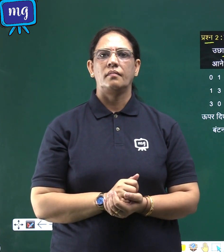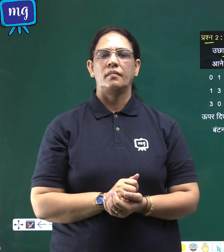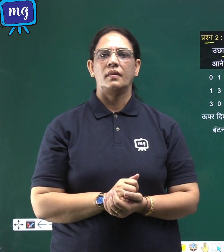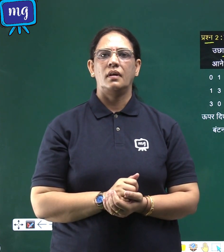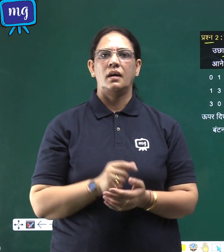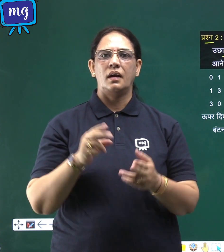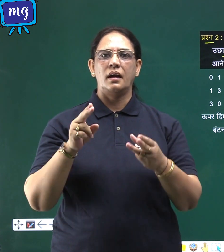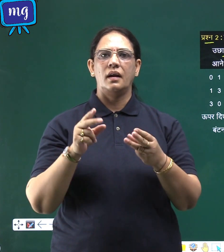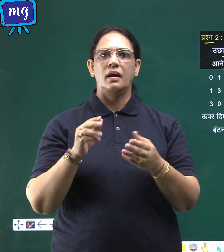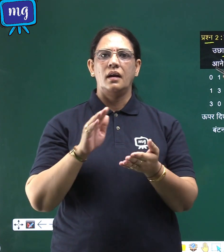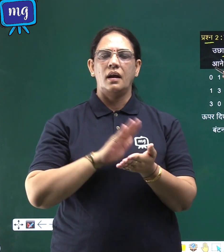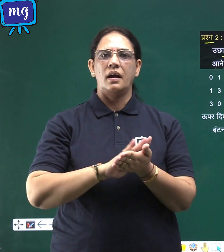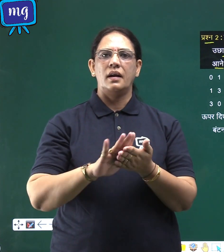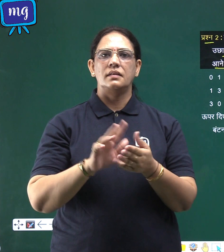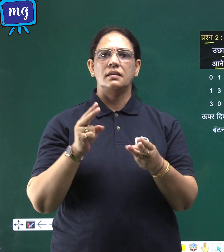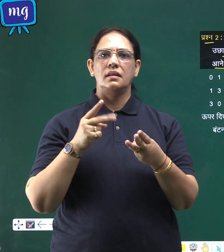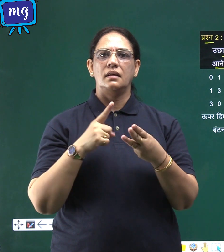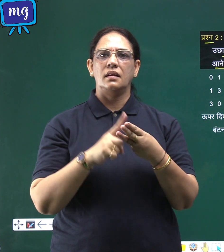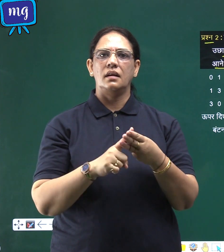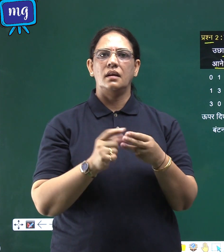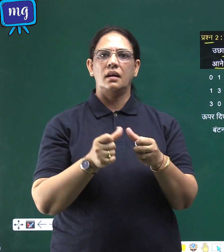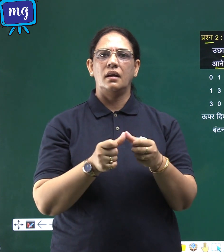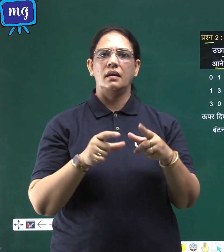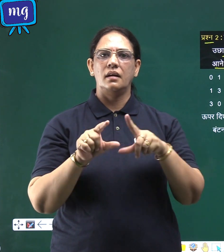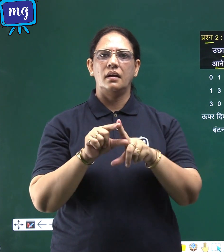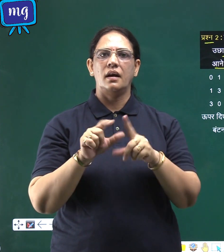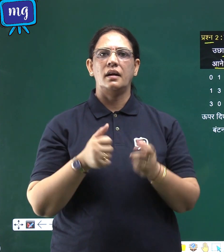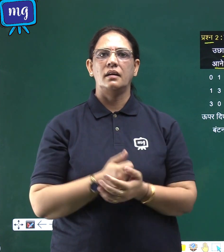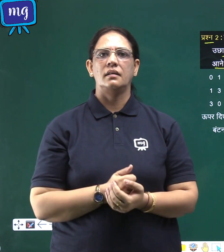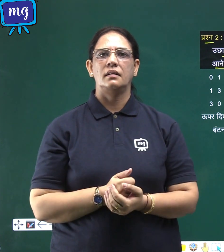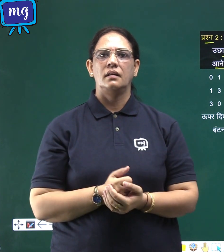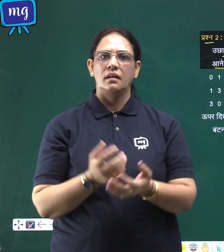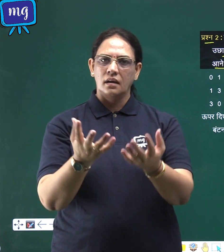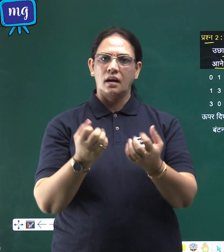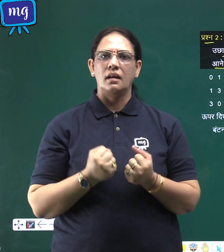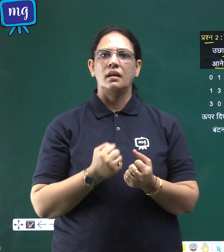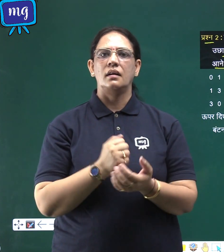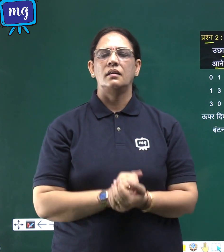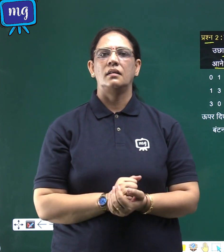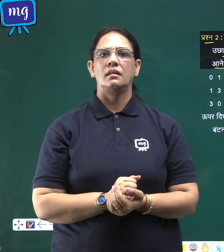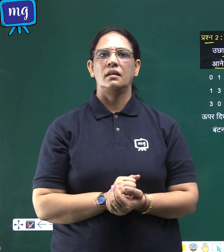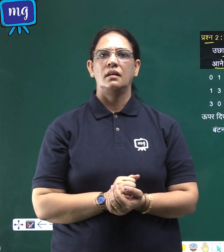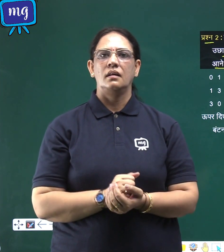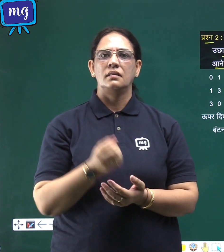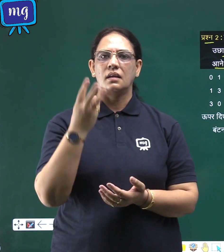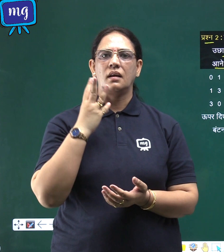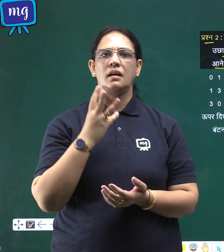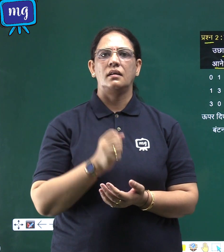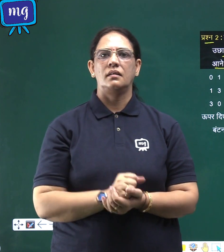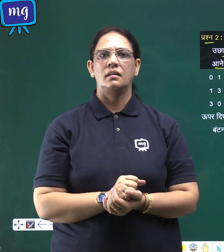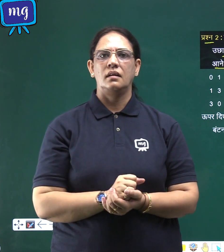हैड आने की संख्या